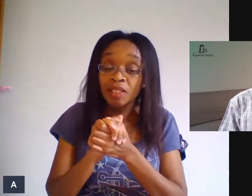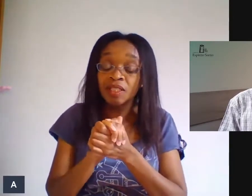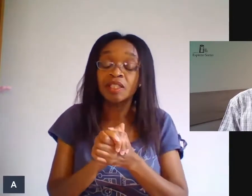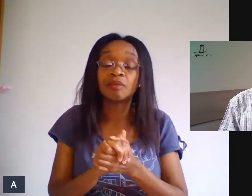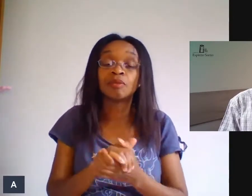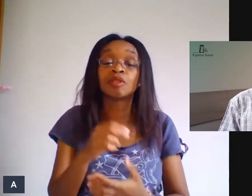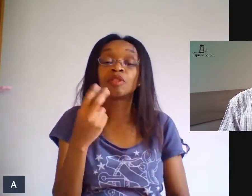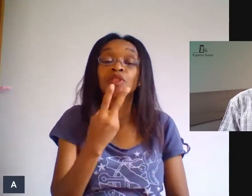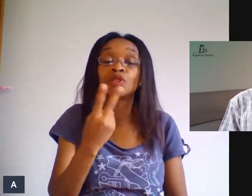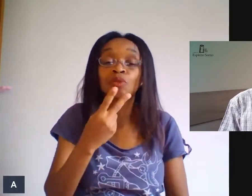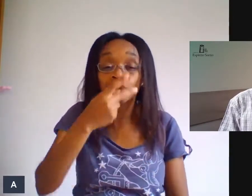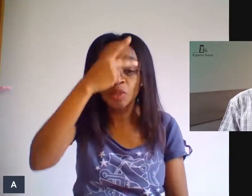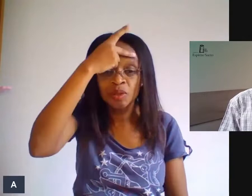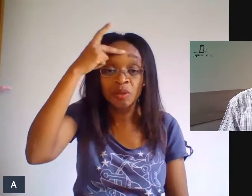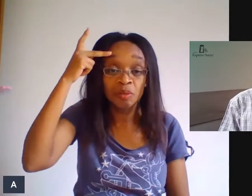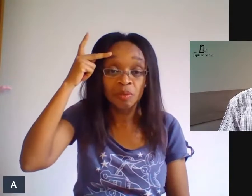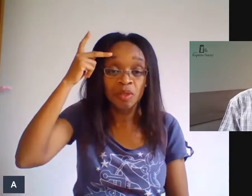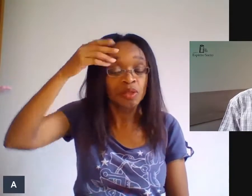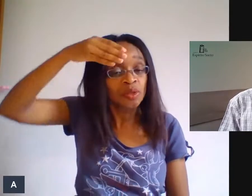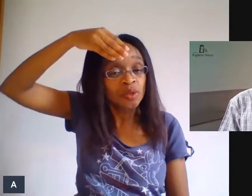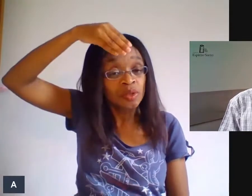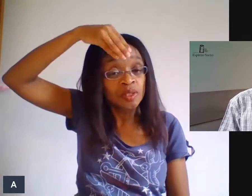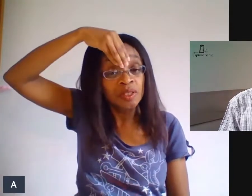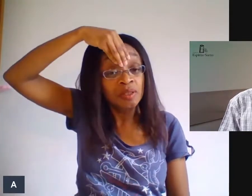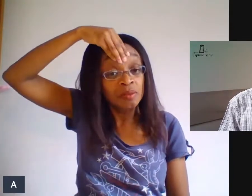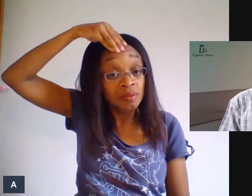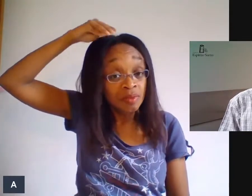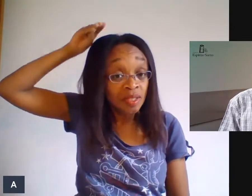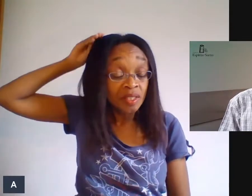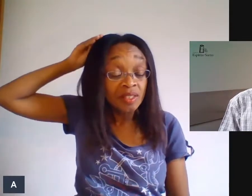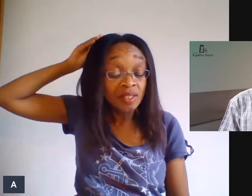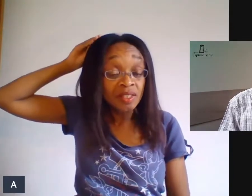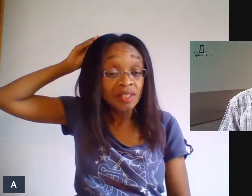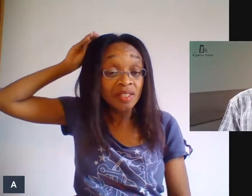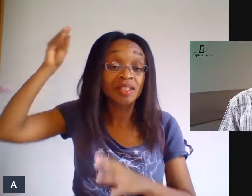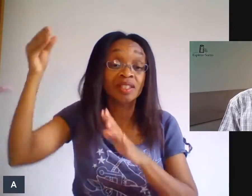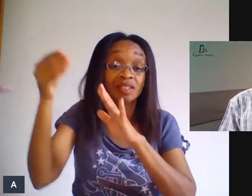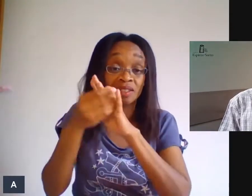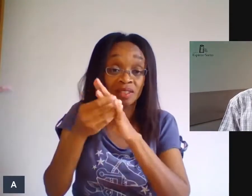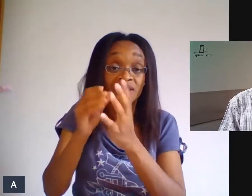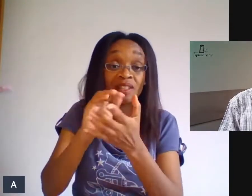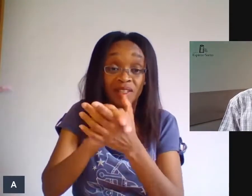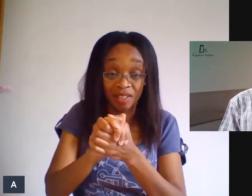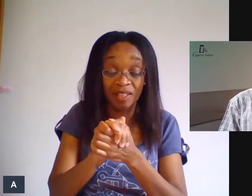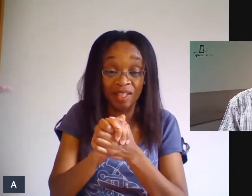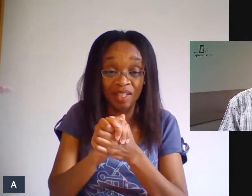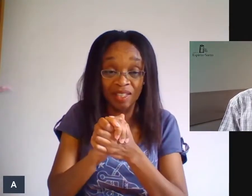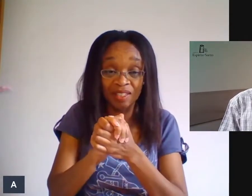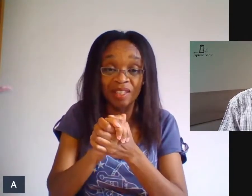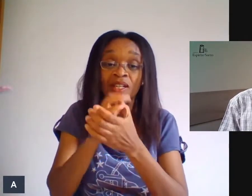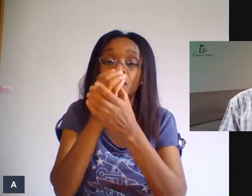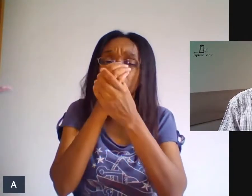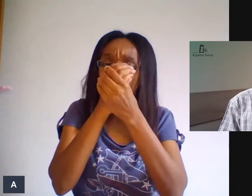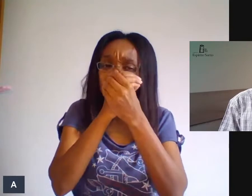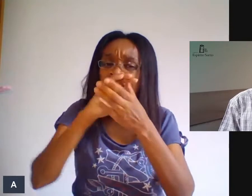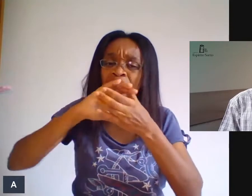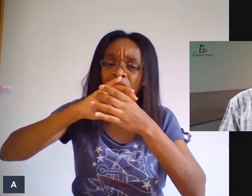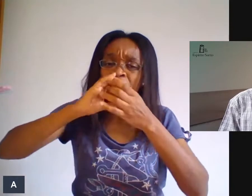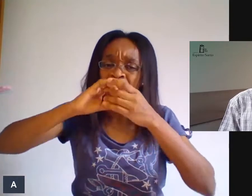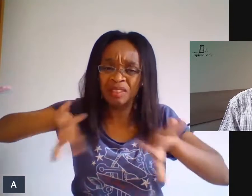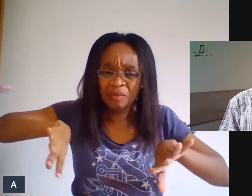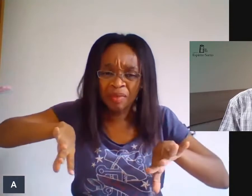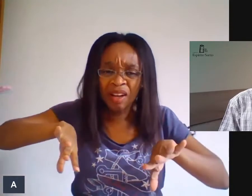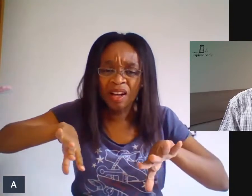ser dissolvido. Acabamos de falar sobre a indissolubilidade do matrimônio. Se os cônjuges